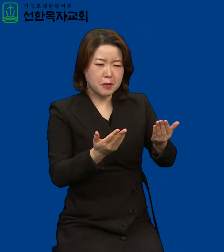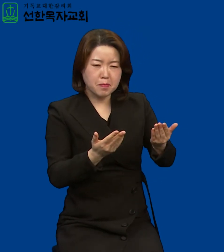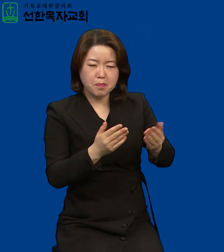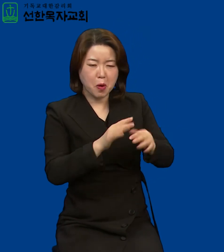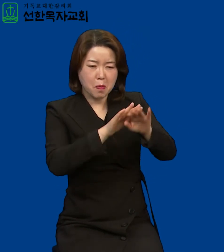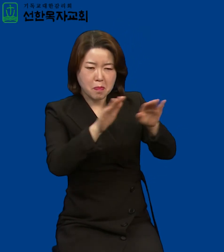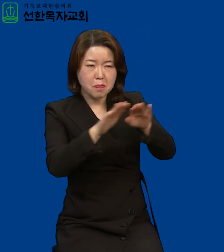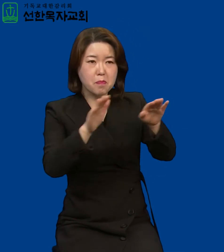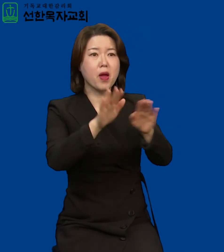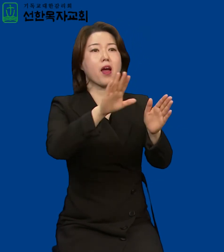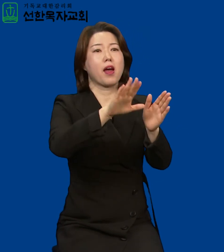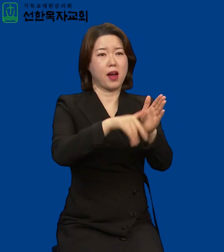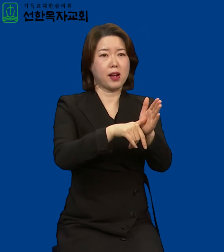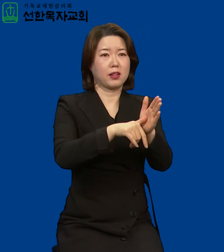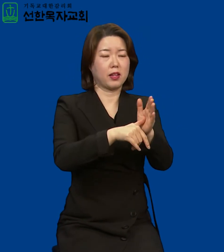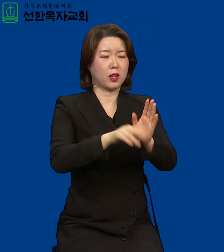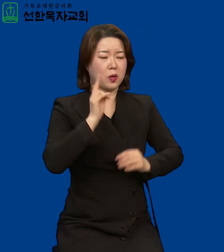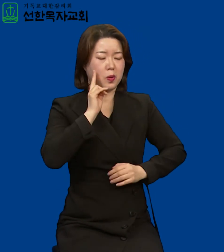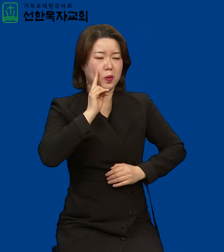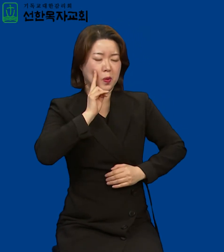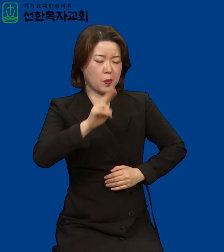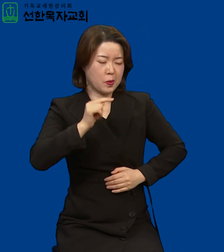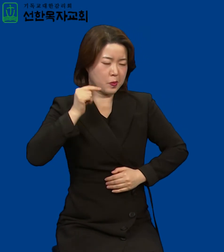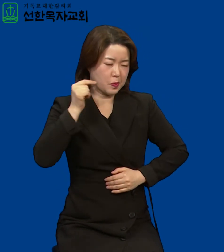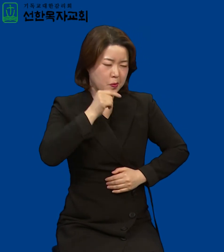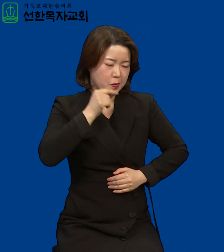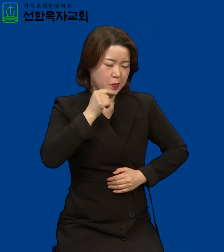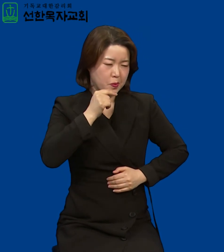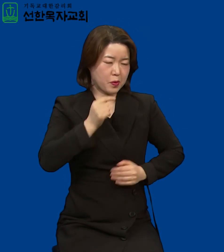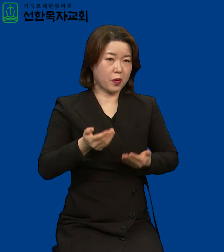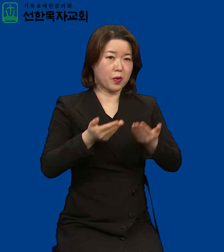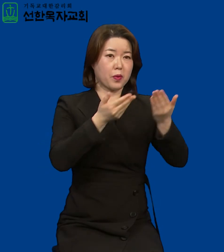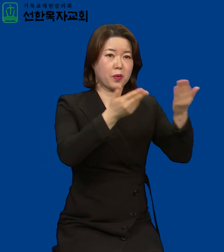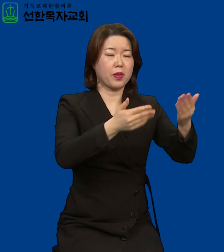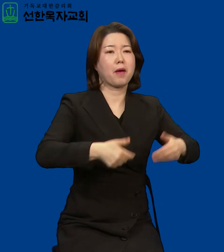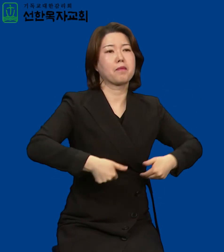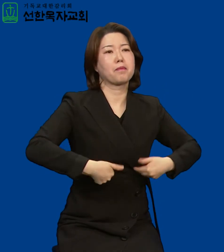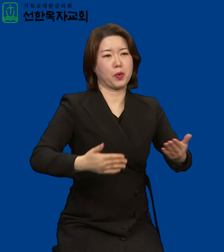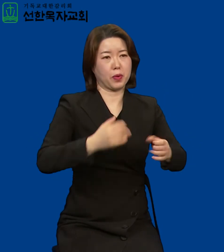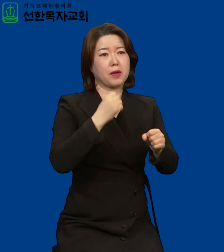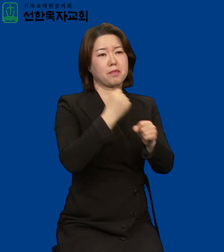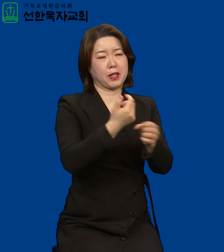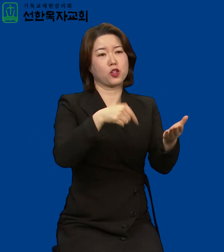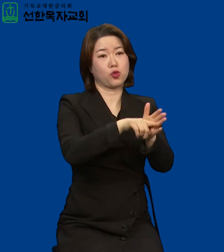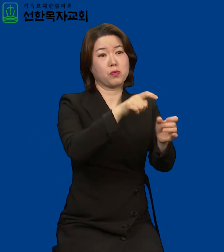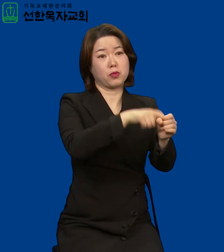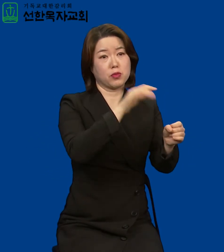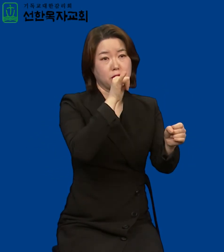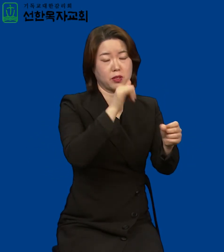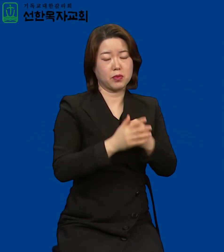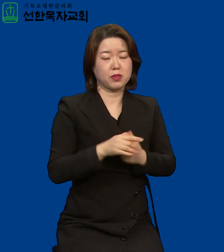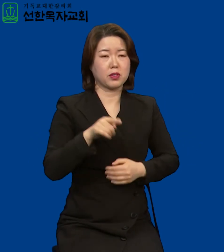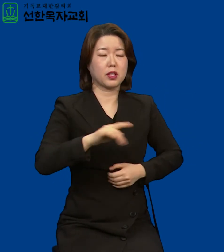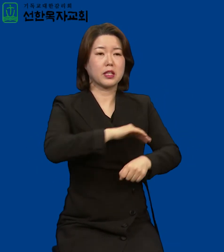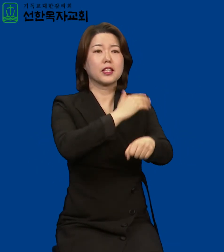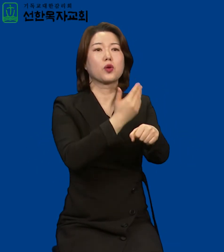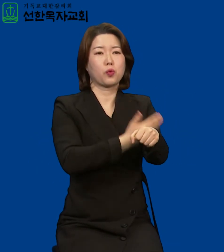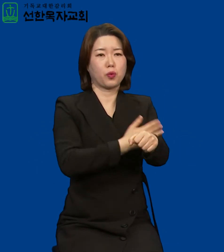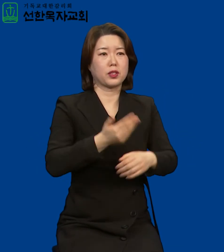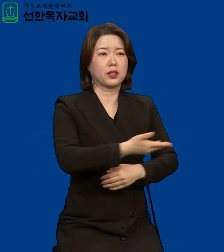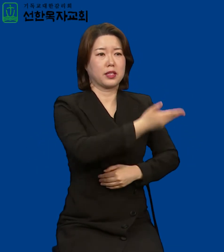때에 너무 엄하게 대할 필요가 없게 하려는 것입니다. 이 권위는